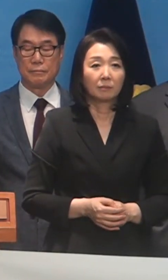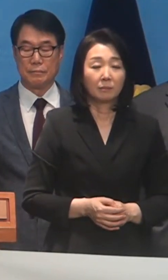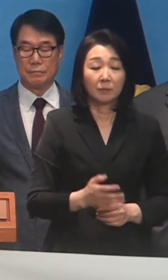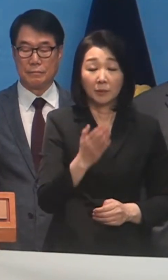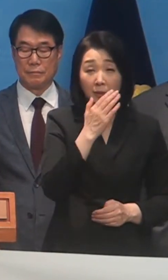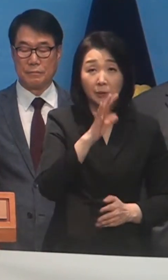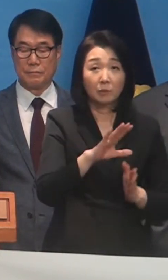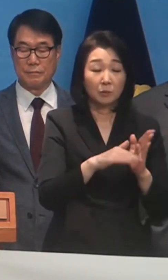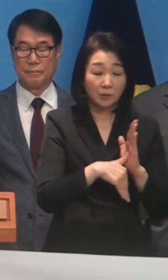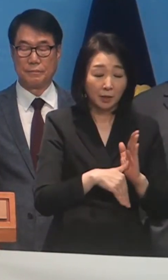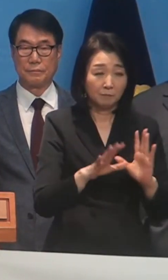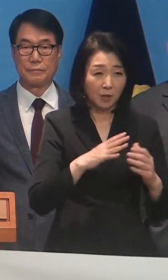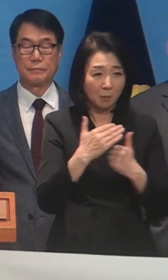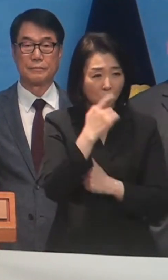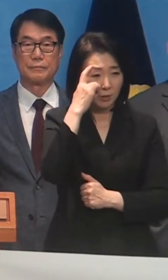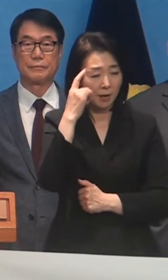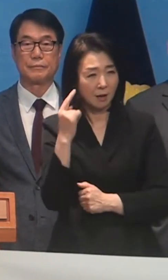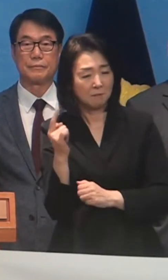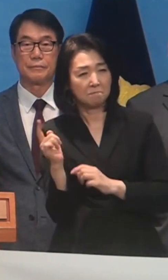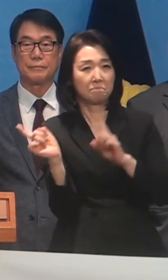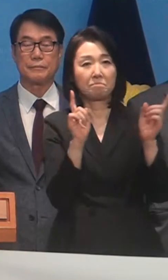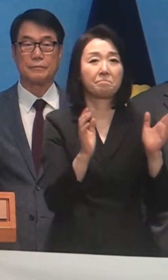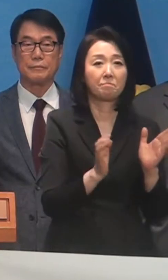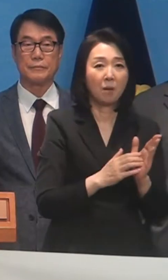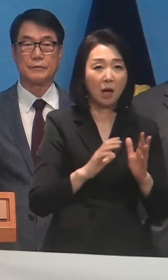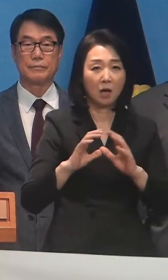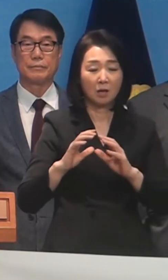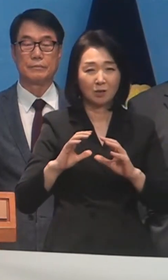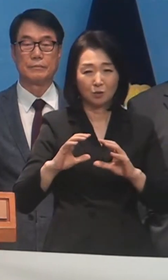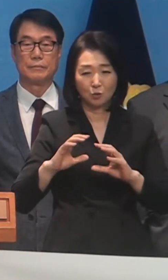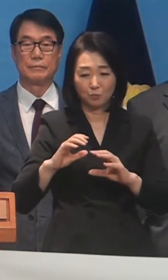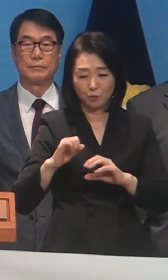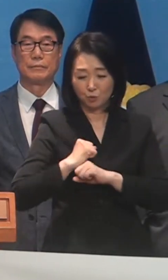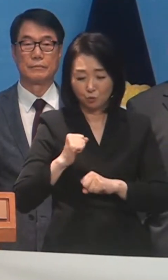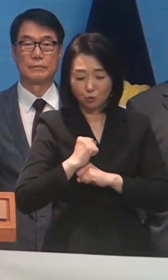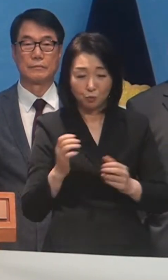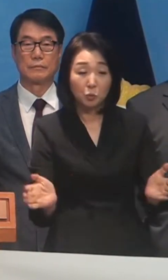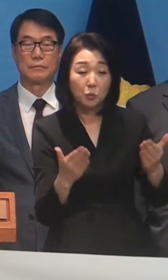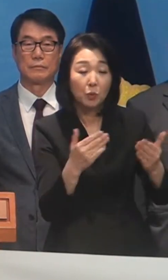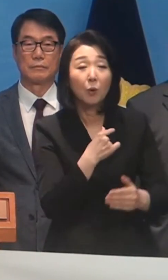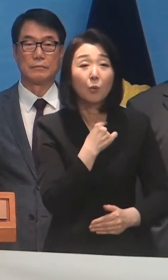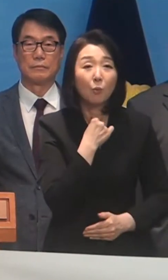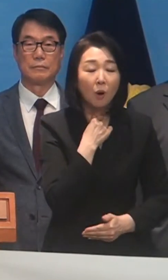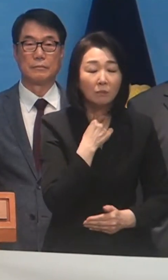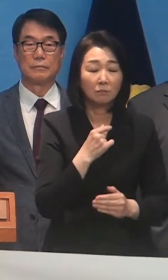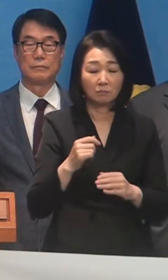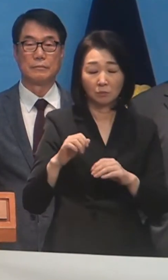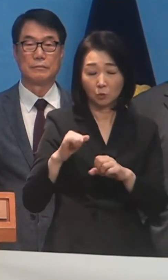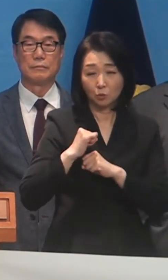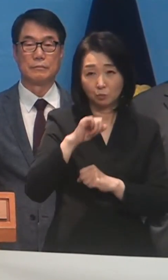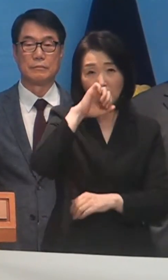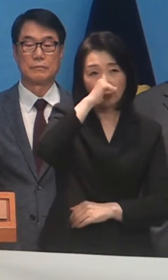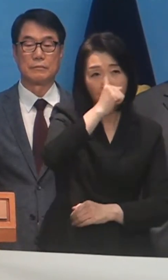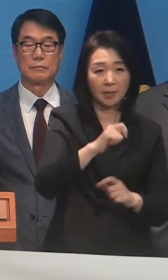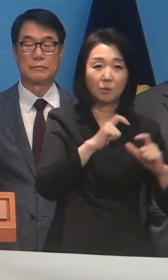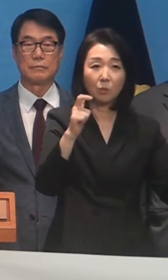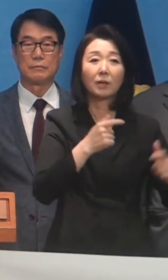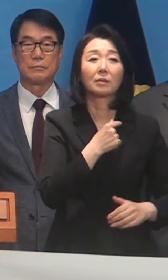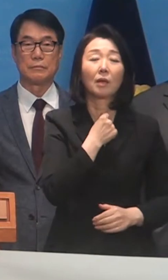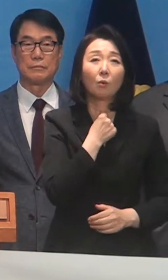젊은 세대의 안보의식을 높이고 국군의 사기를 신작시켜야 한다며 국방 예산의